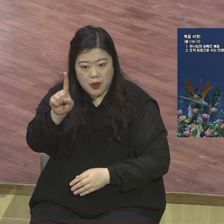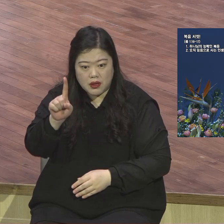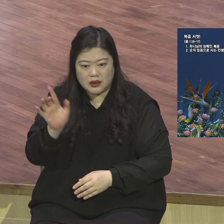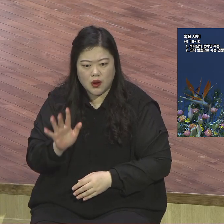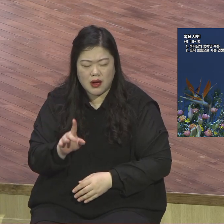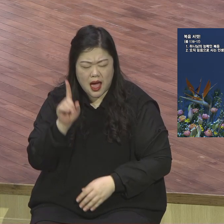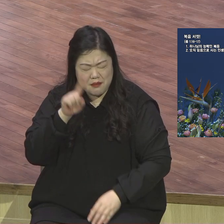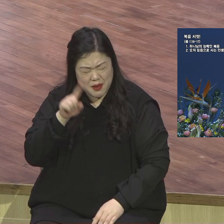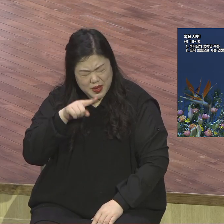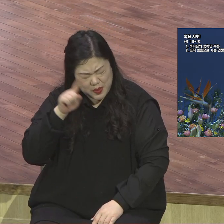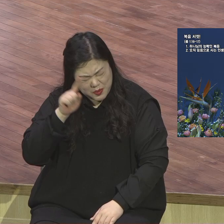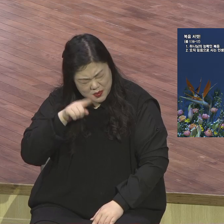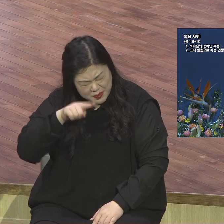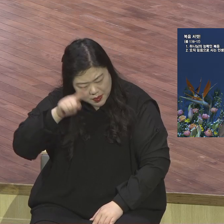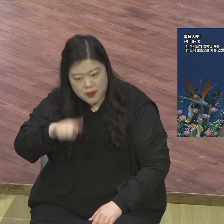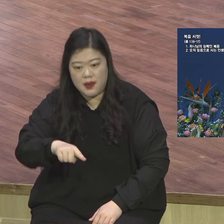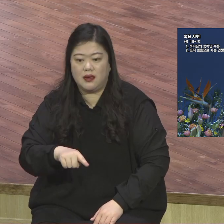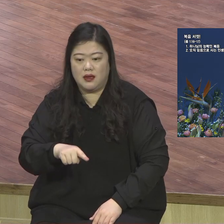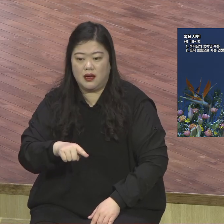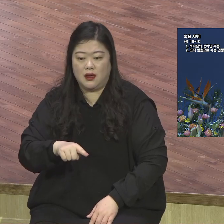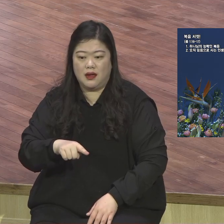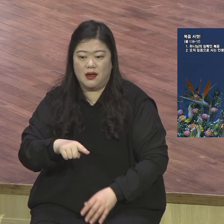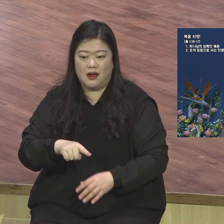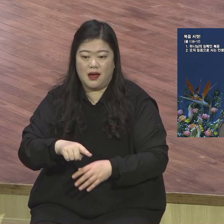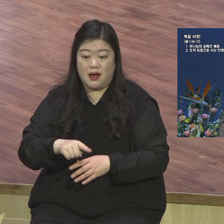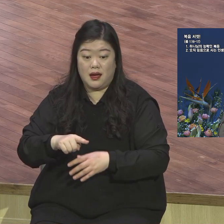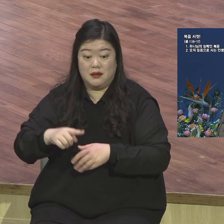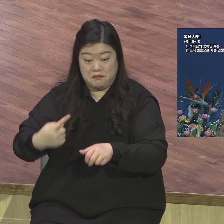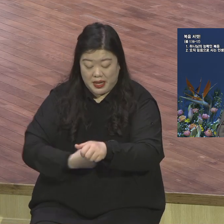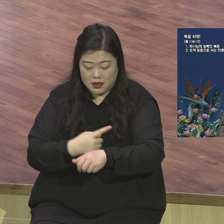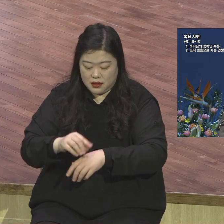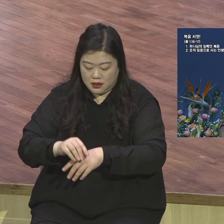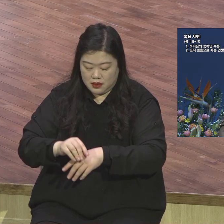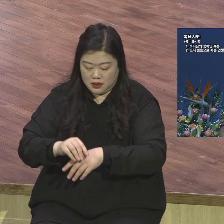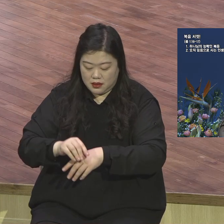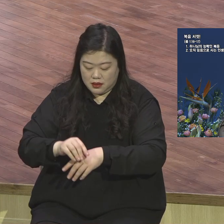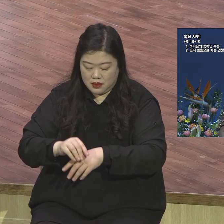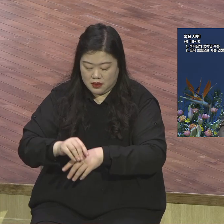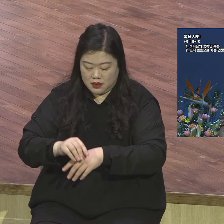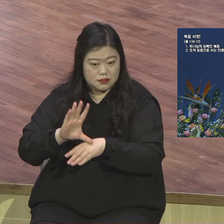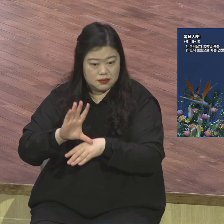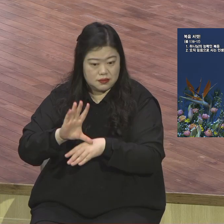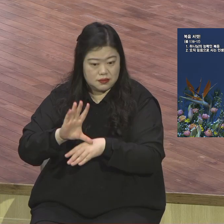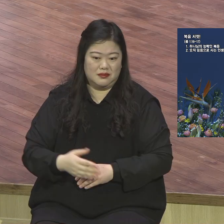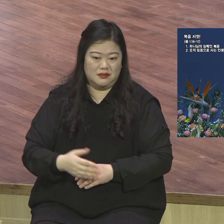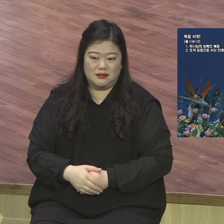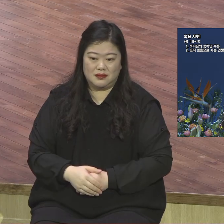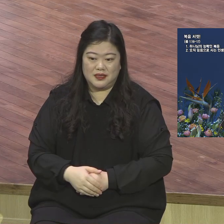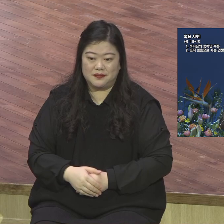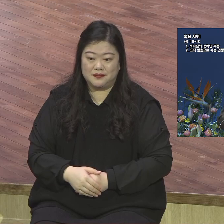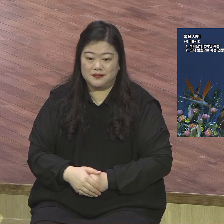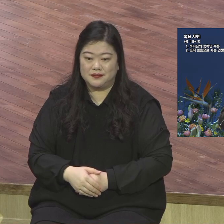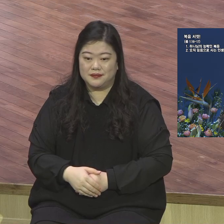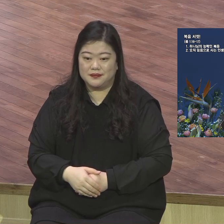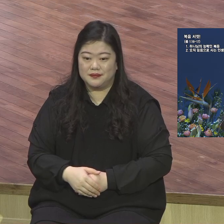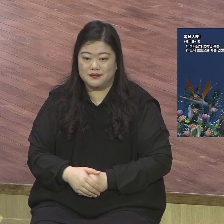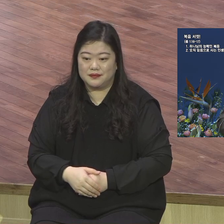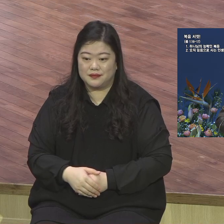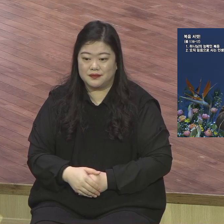바랍니다. 이렇게 되면 삶 속에서 말이죠. 삶 속에서 늘